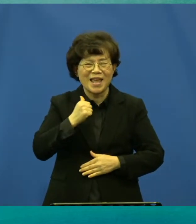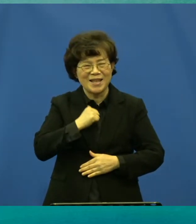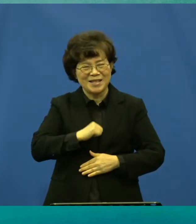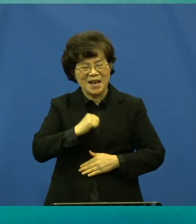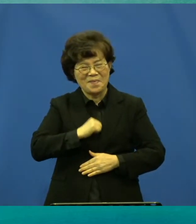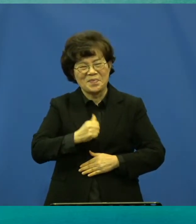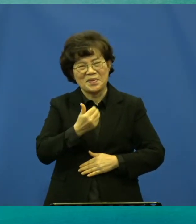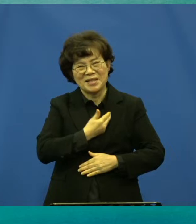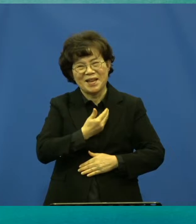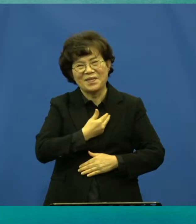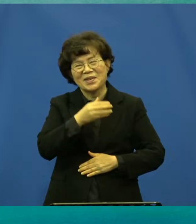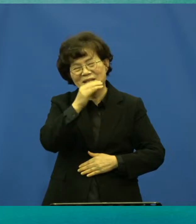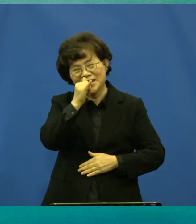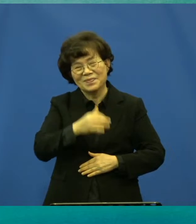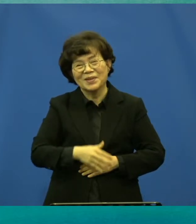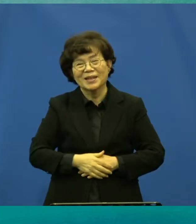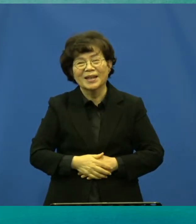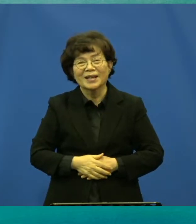근데 참아야 되죠.